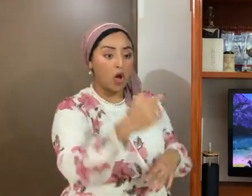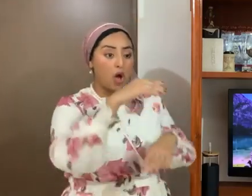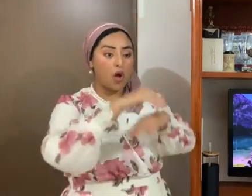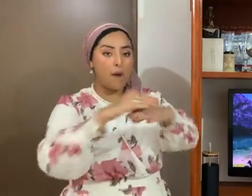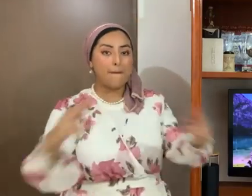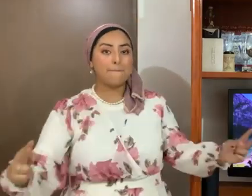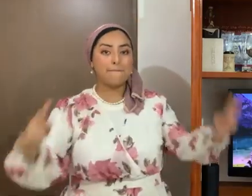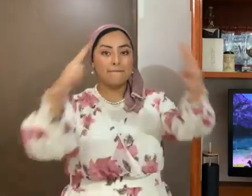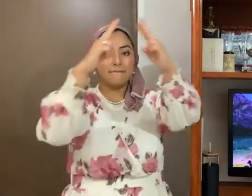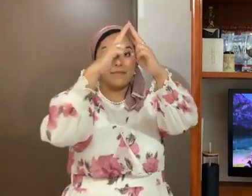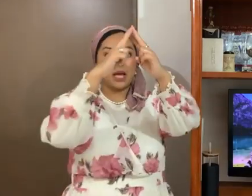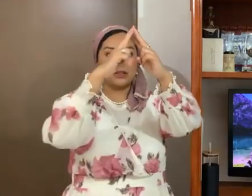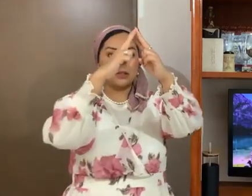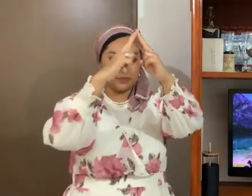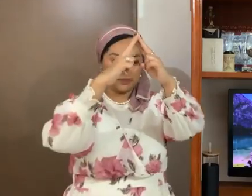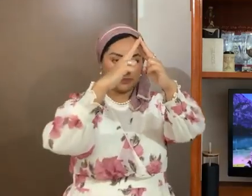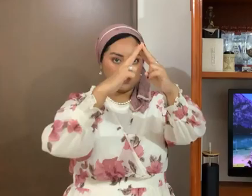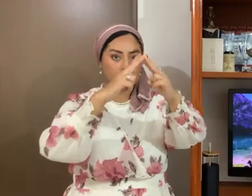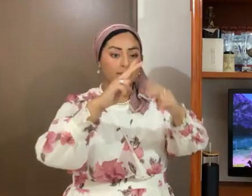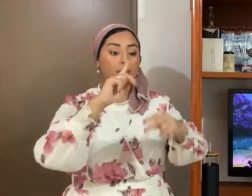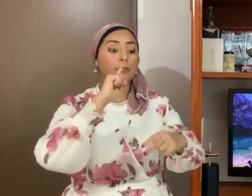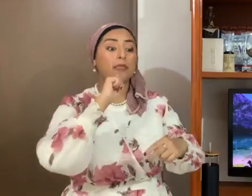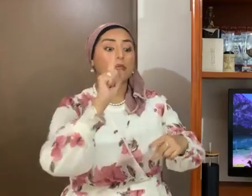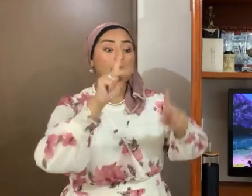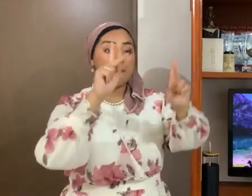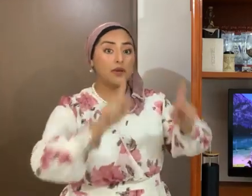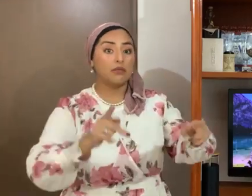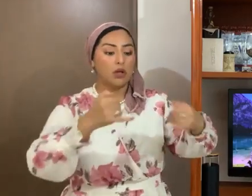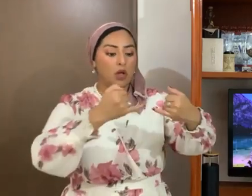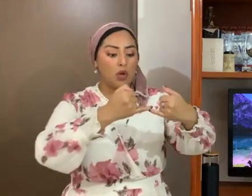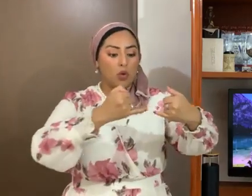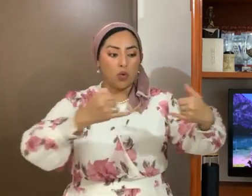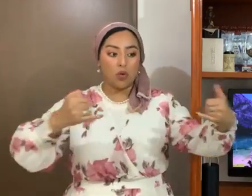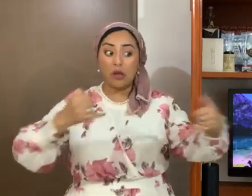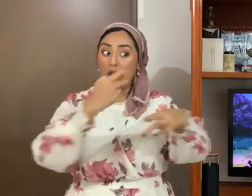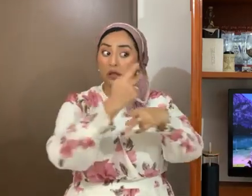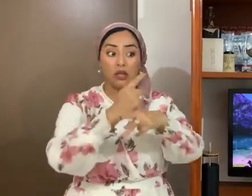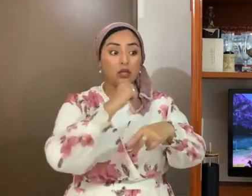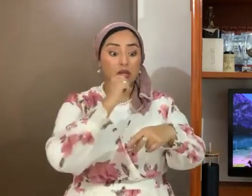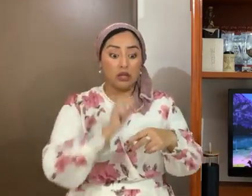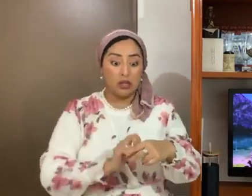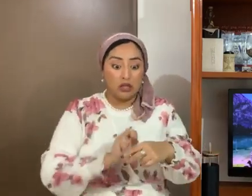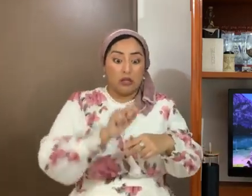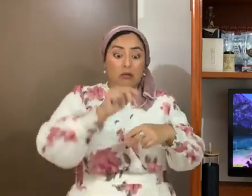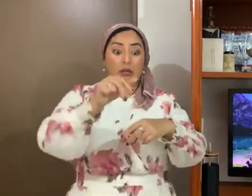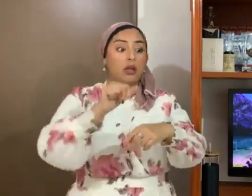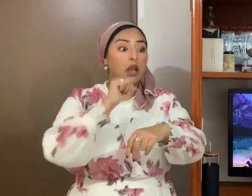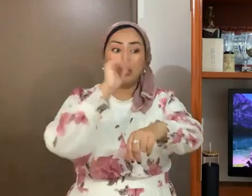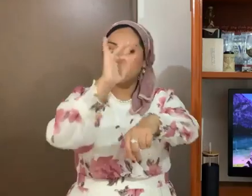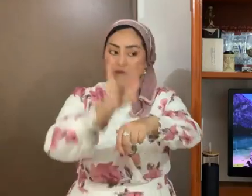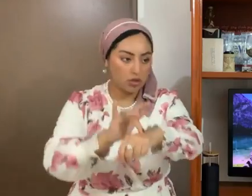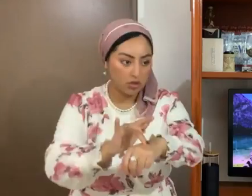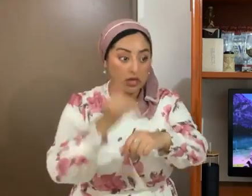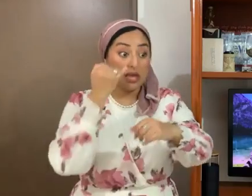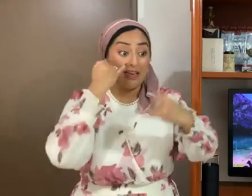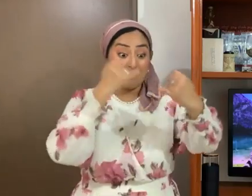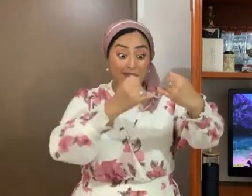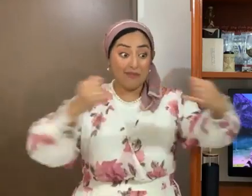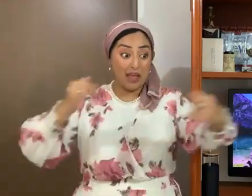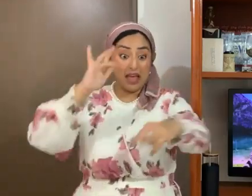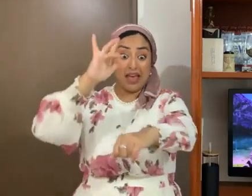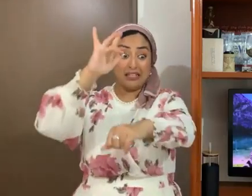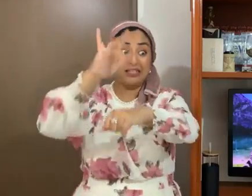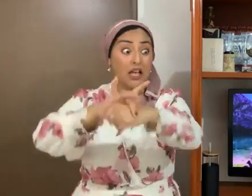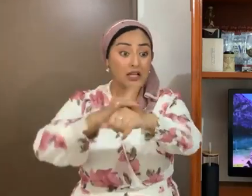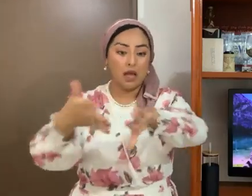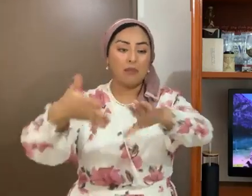Sinaí. Y señalarás al término al pueblo de alrededor diciendo, guardaos de no subir al monte ni toquéis sus límites. Cualquiera que tocara el monte